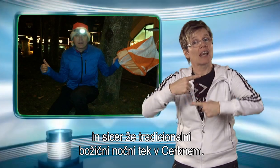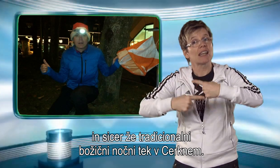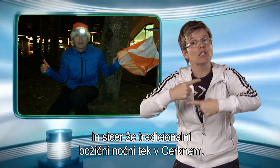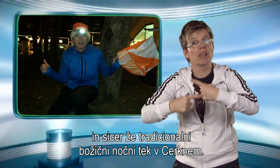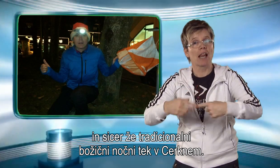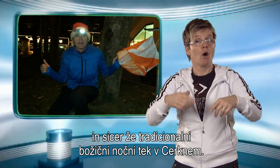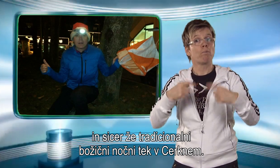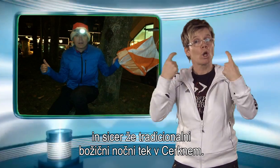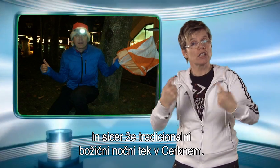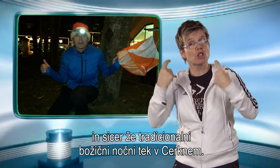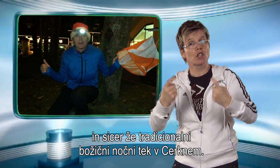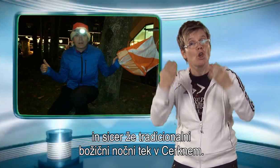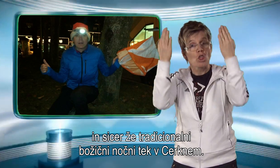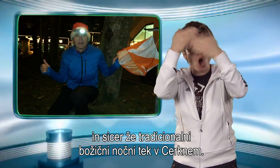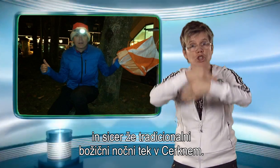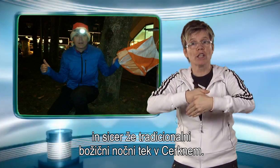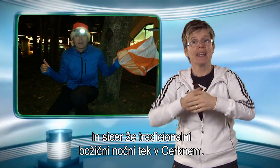v Cerknem.